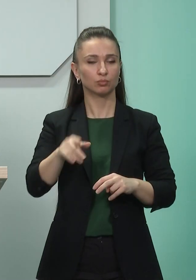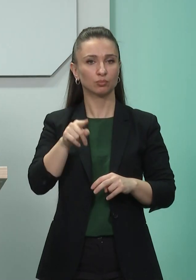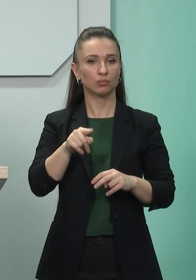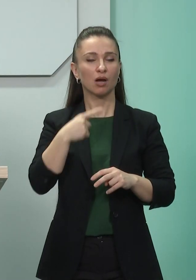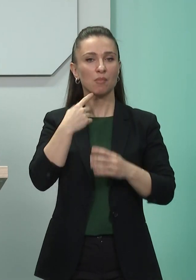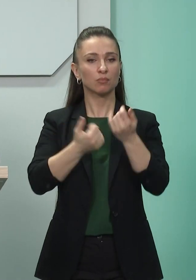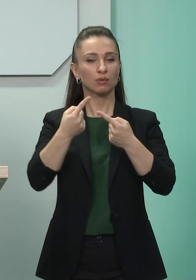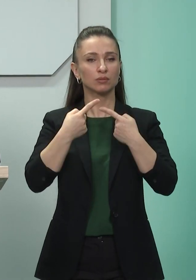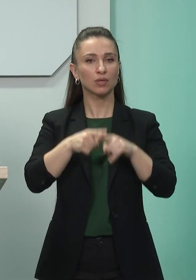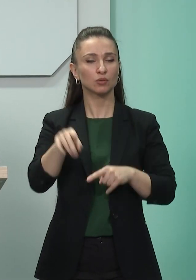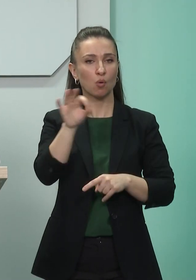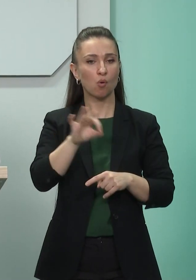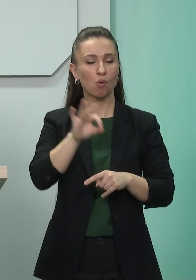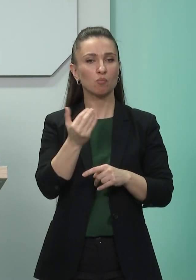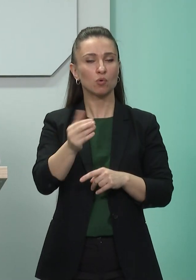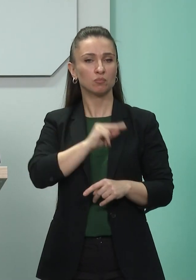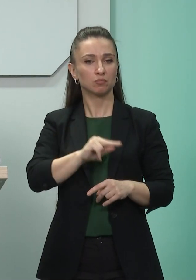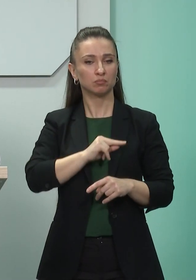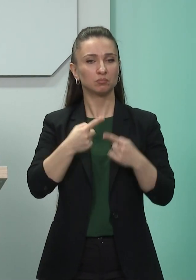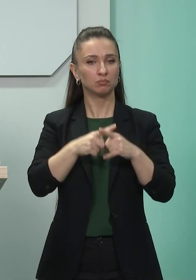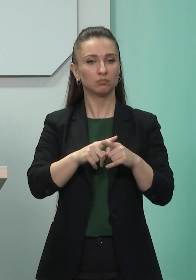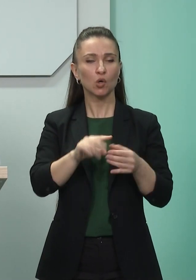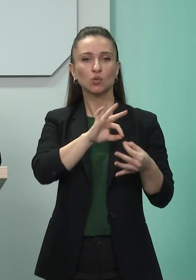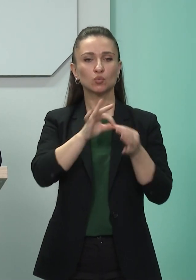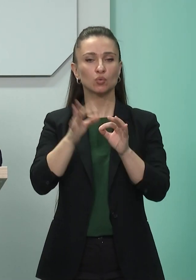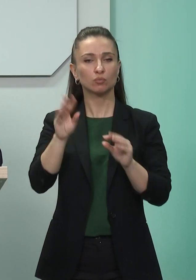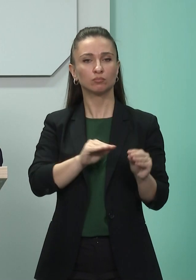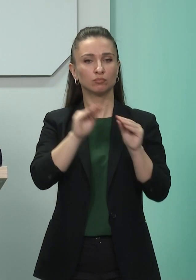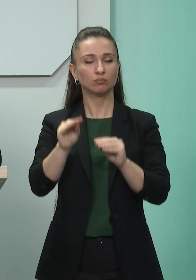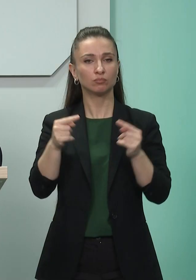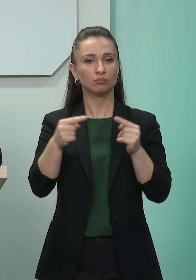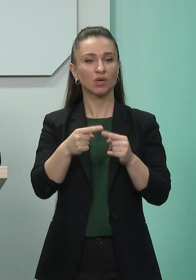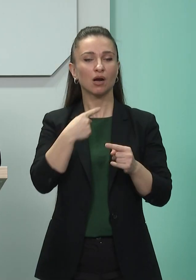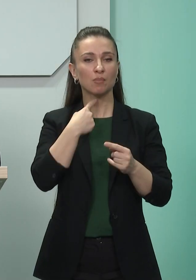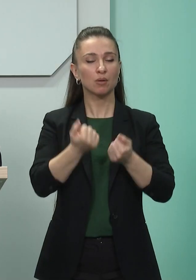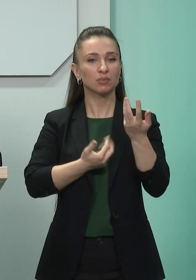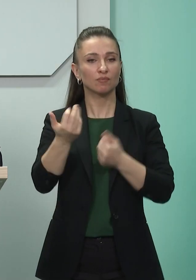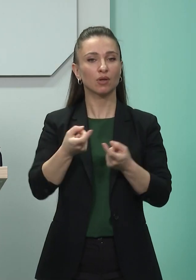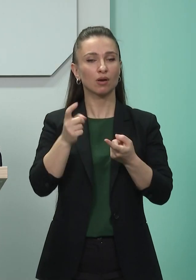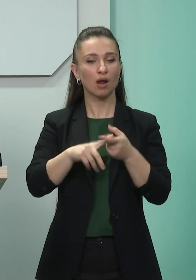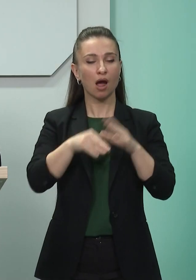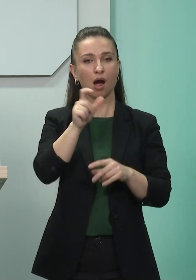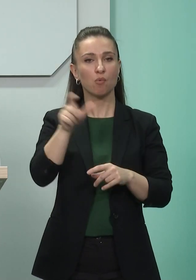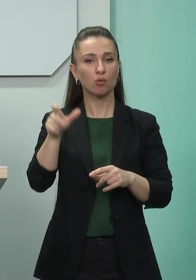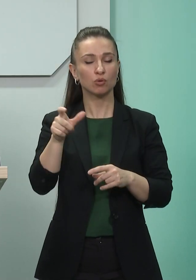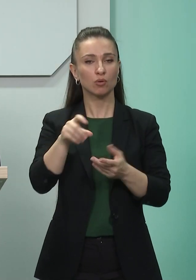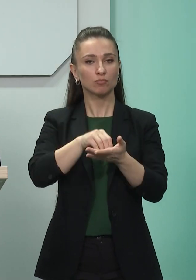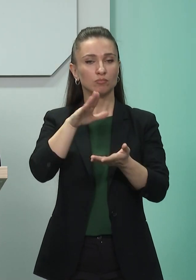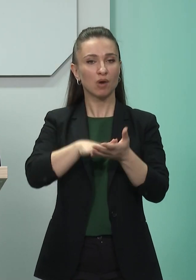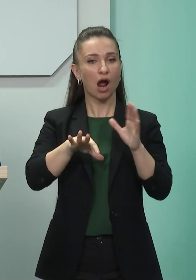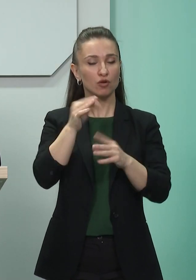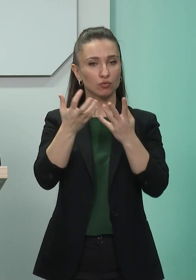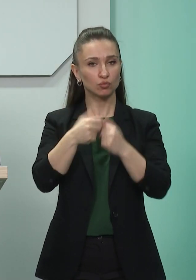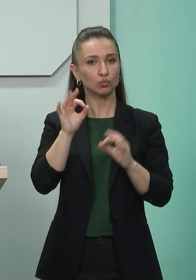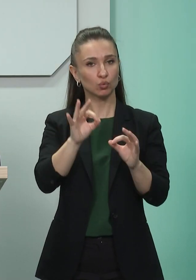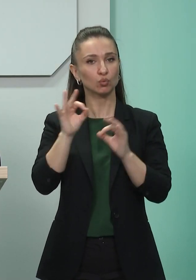მთელი ელექტრონული აპარატის ფუნქციები. კერძოდ, ზუსტად ასახავს თუ არა ხის მთელი აპარატი ამომრჩევლის მიერ დაფიქსირებულ